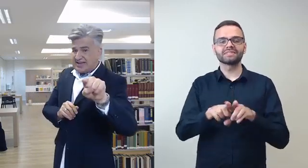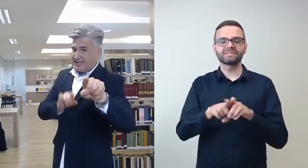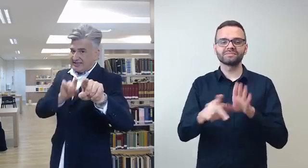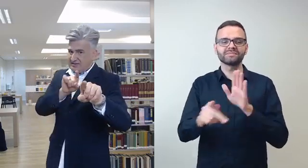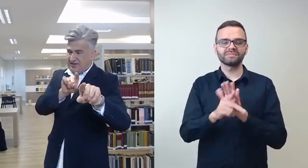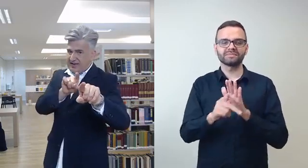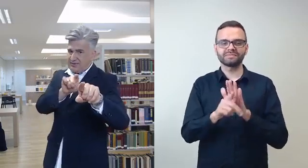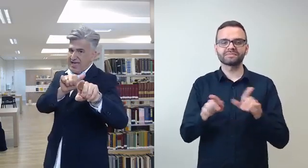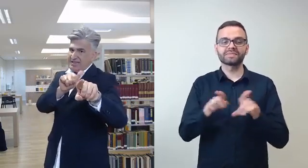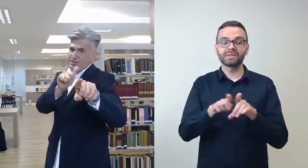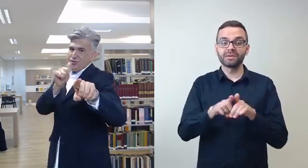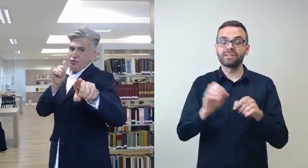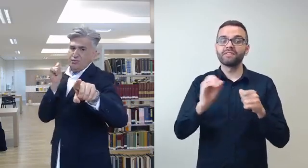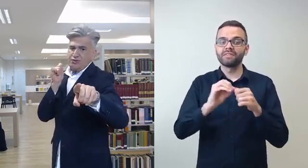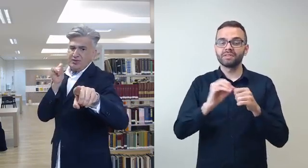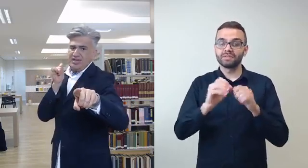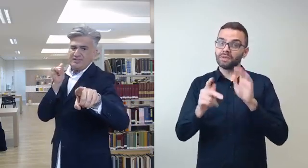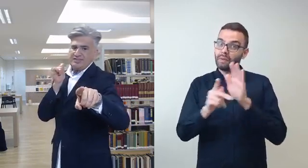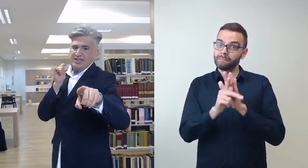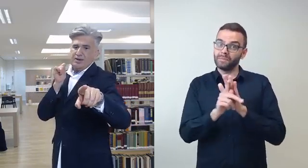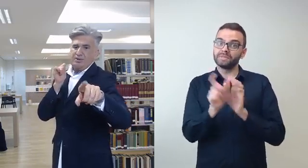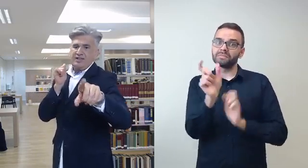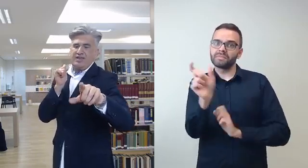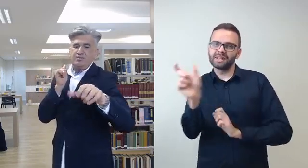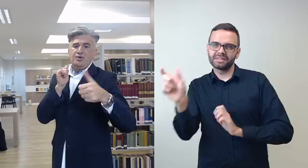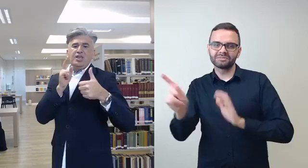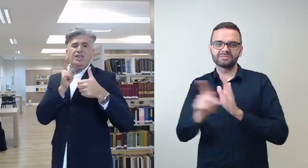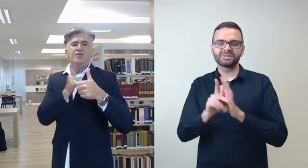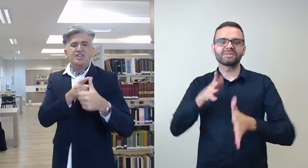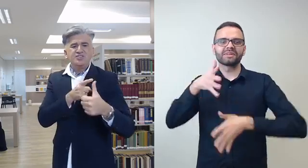de sinais. Antes eu falei do léxico do português.